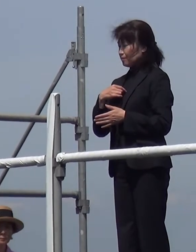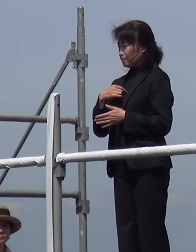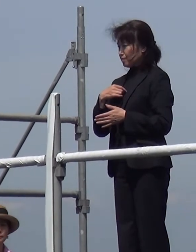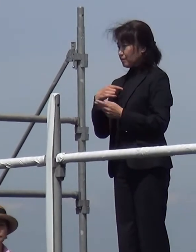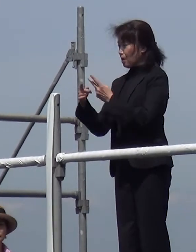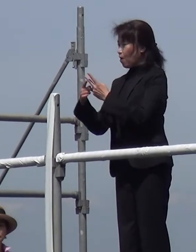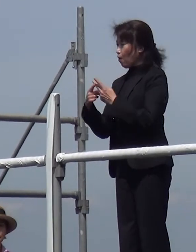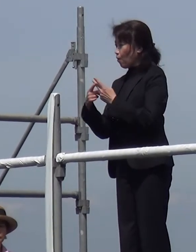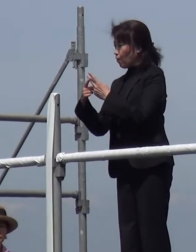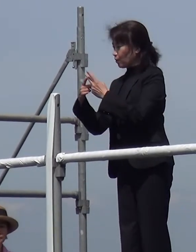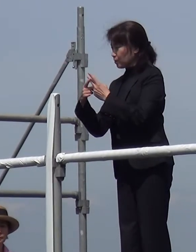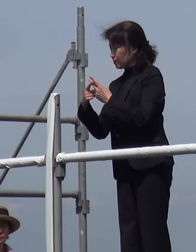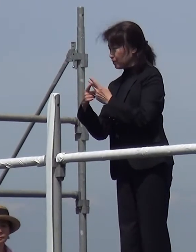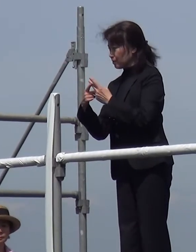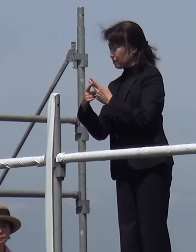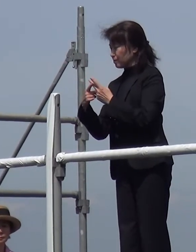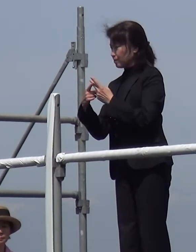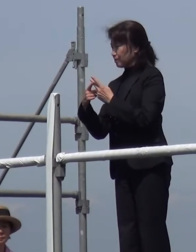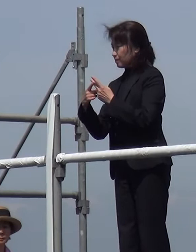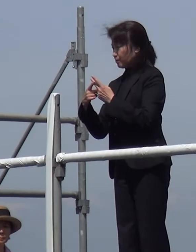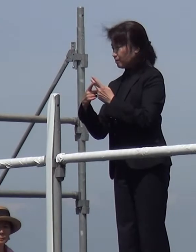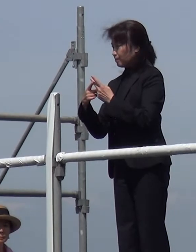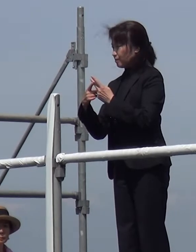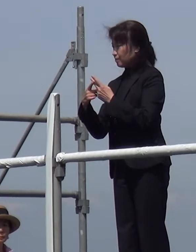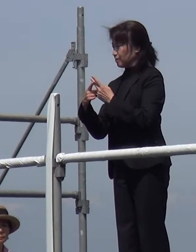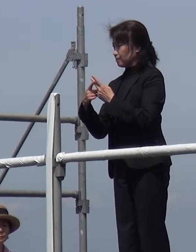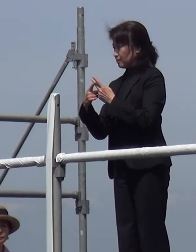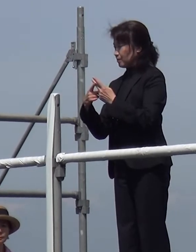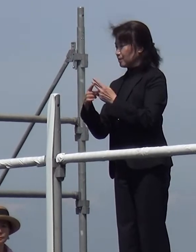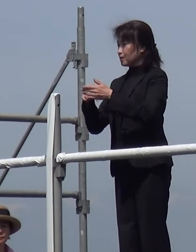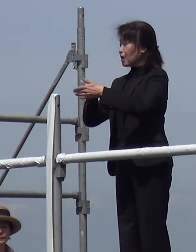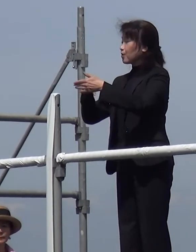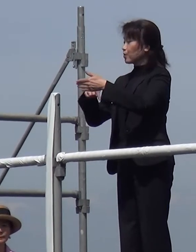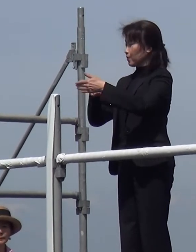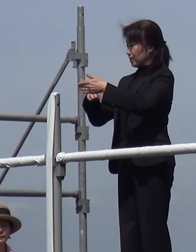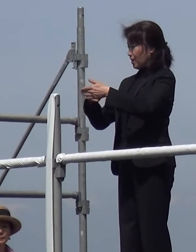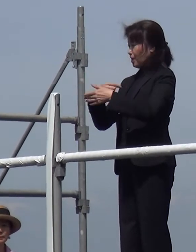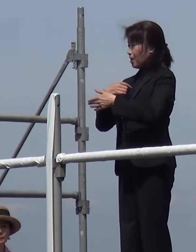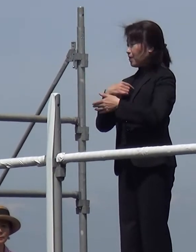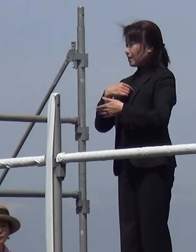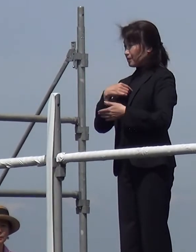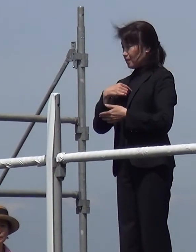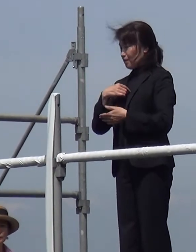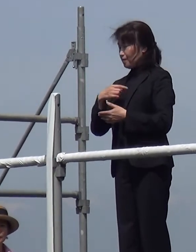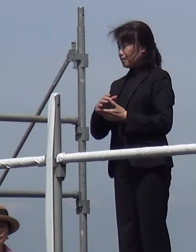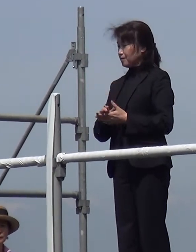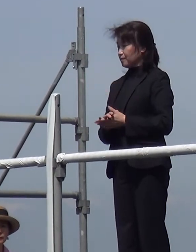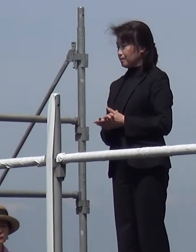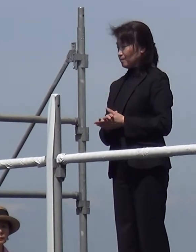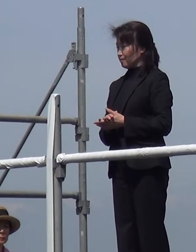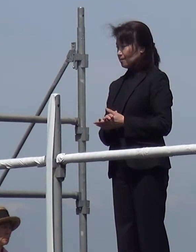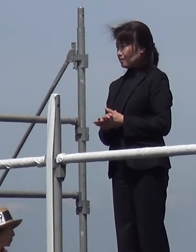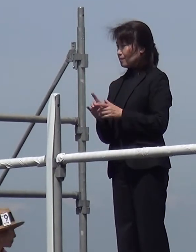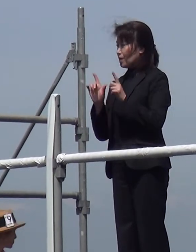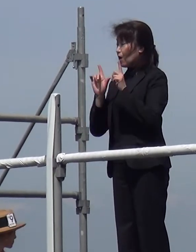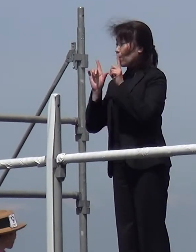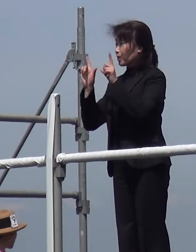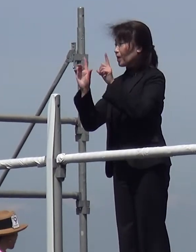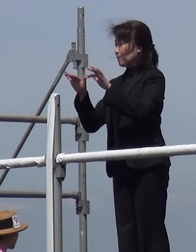簡をやろうじゃないかというもので、私はそれに答え